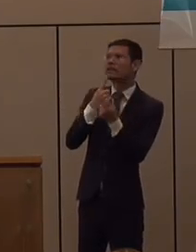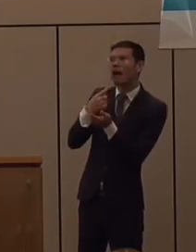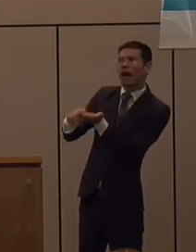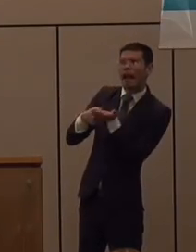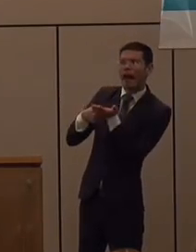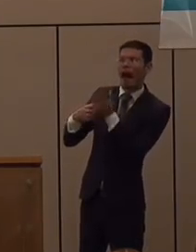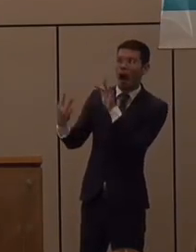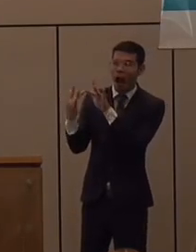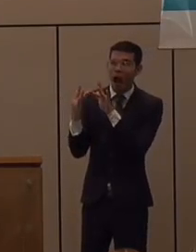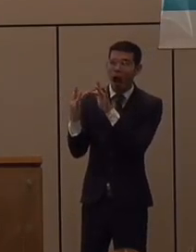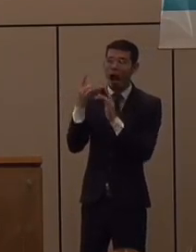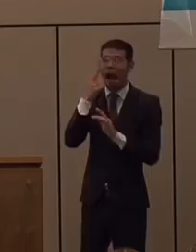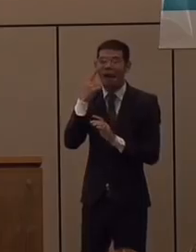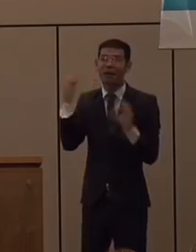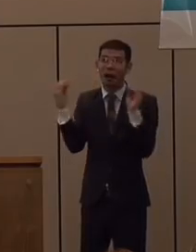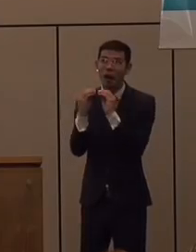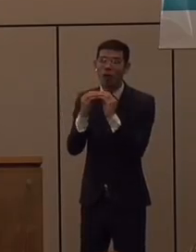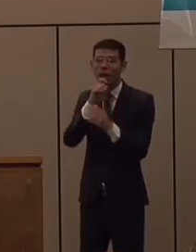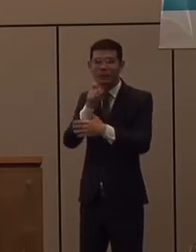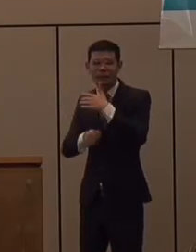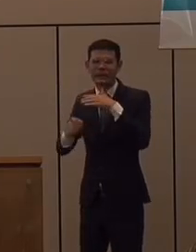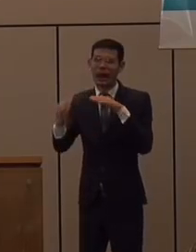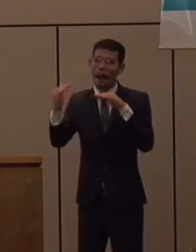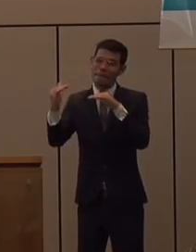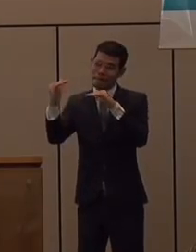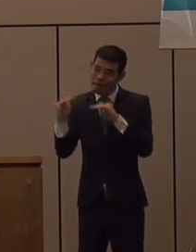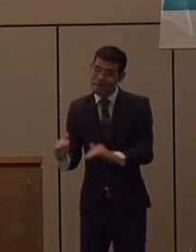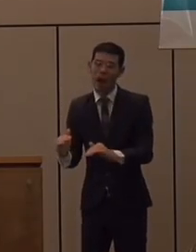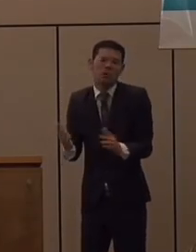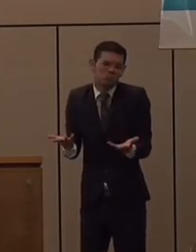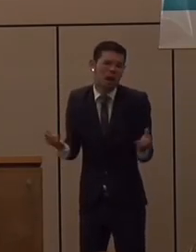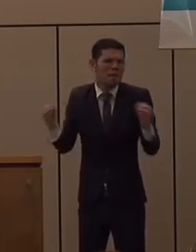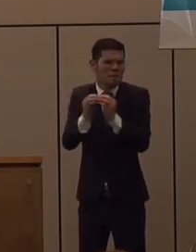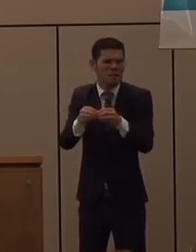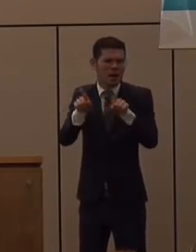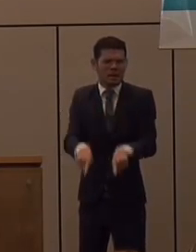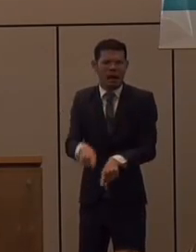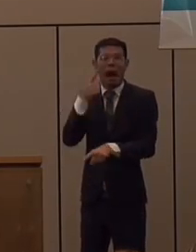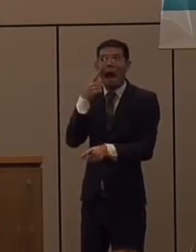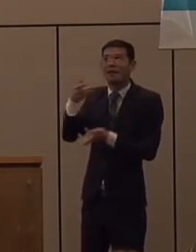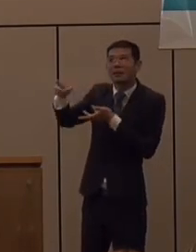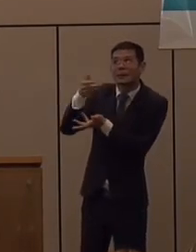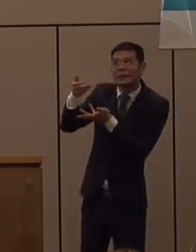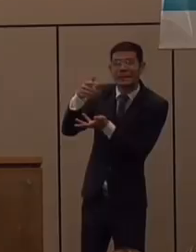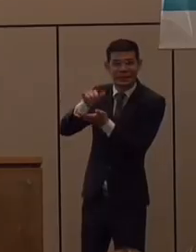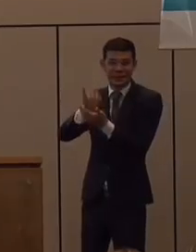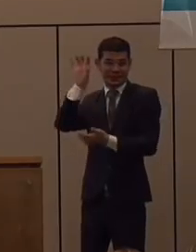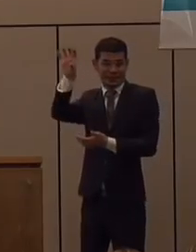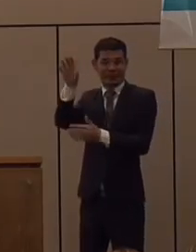la cobertura muy reducida pero para iniciar también una profundización con ese país así que eso es